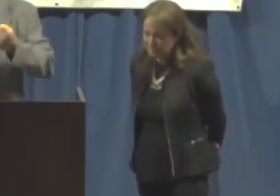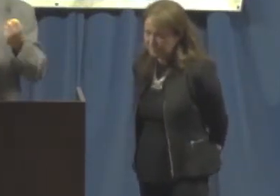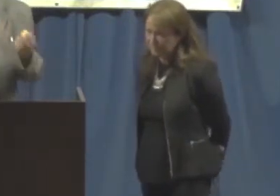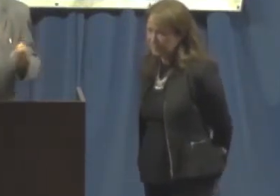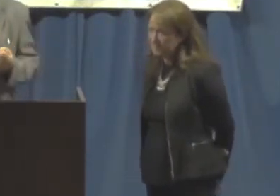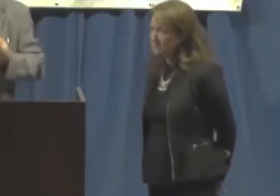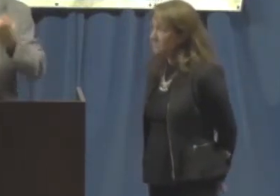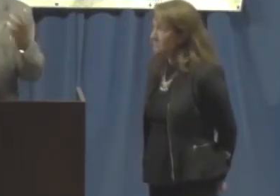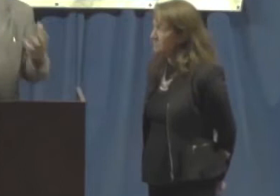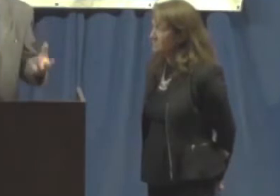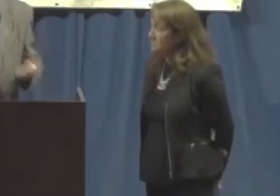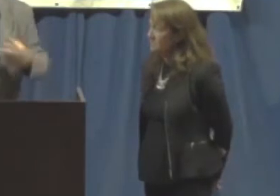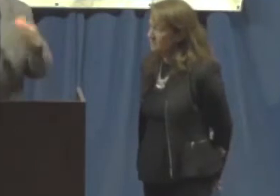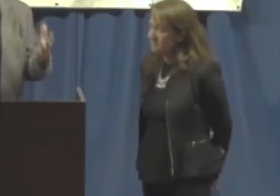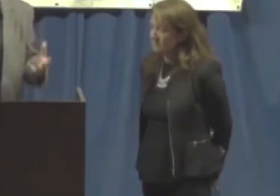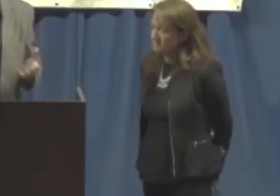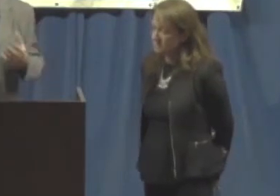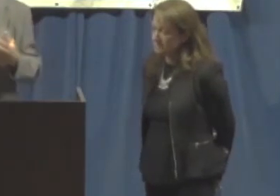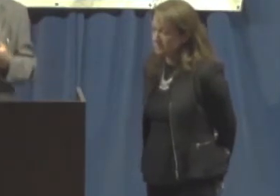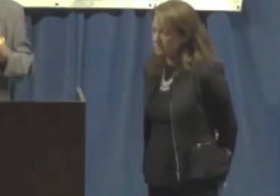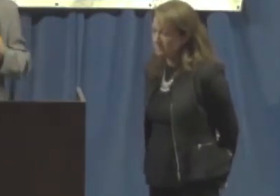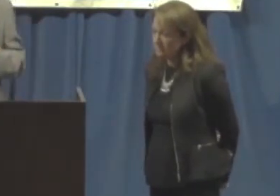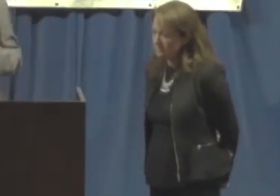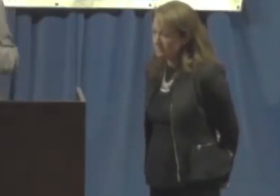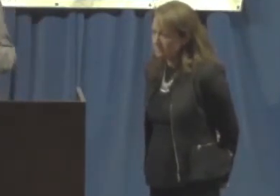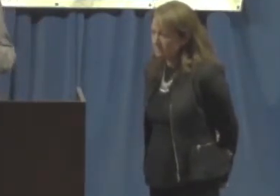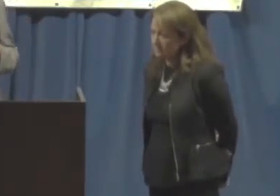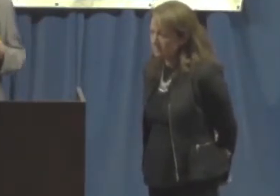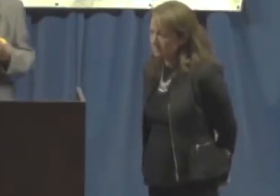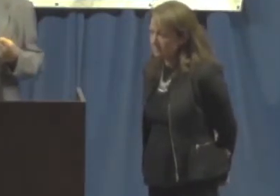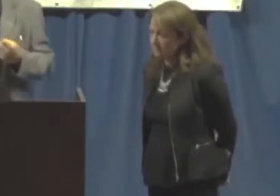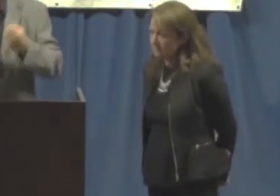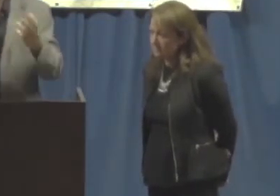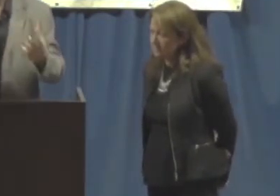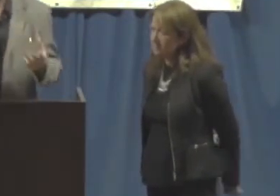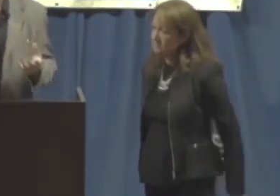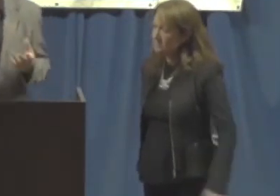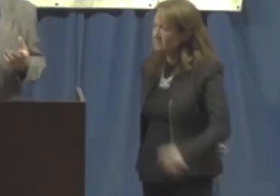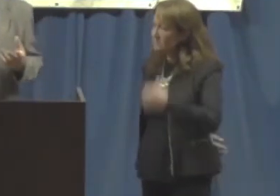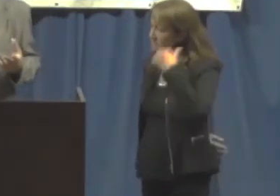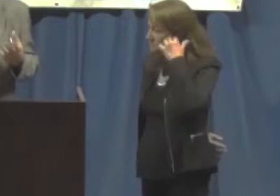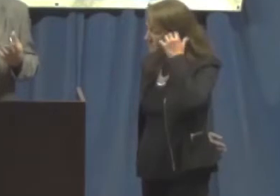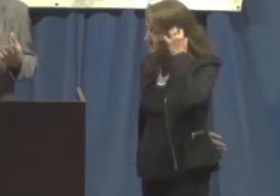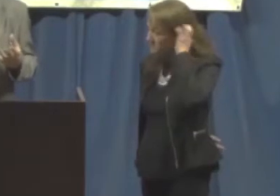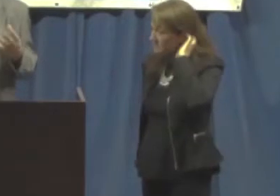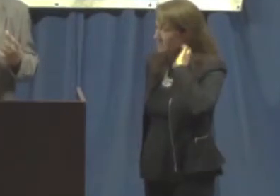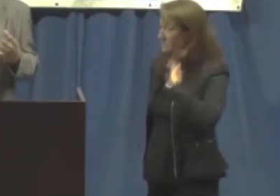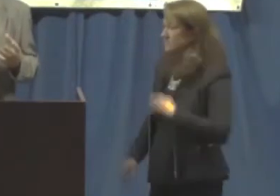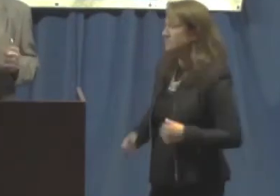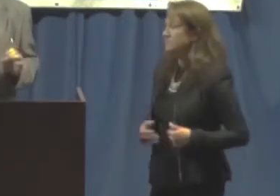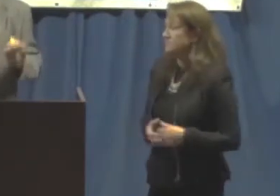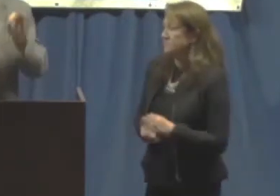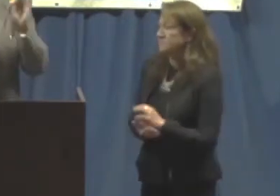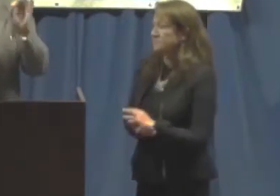los monopolios u oligopolios que después hacen uso y arbitrario de esas comunicaciones por eso